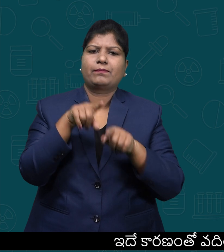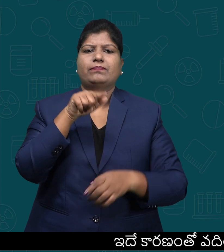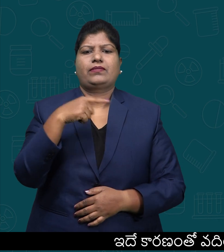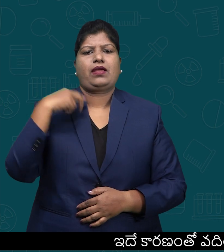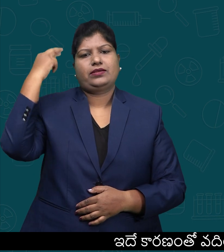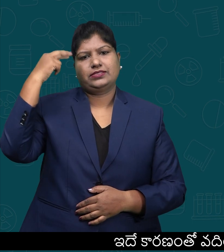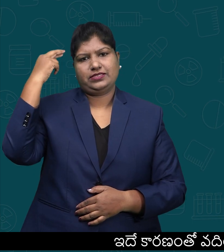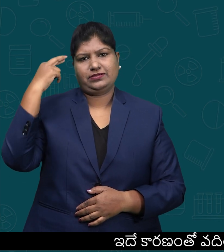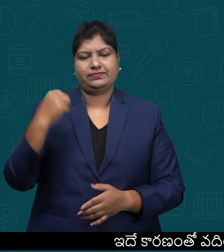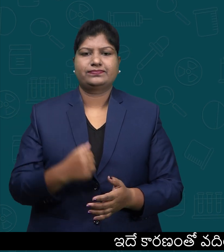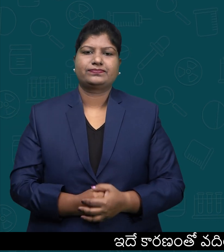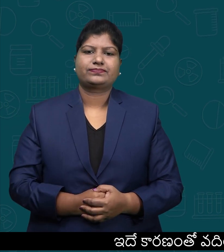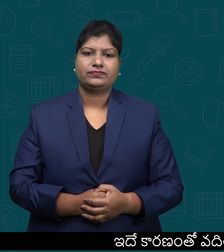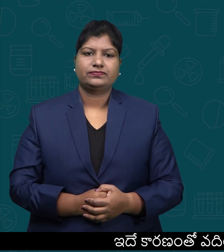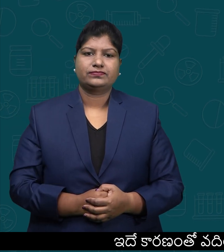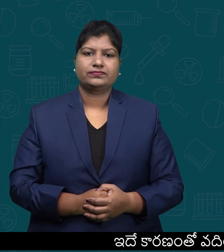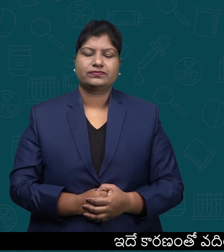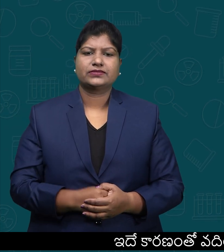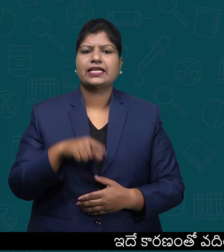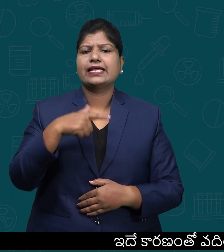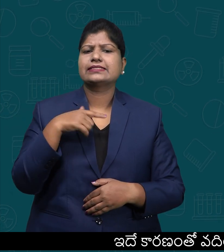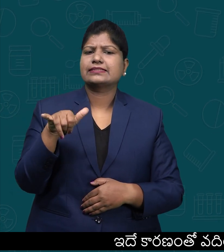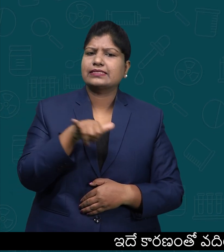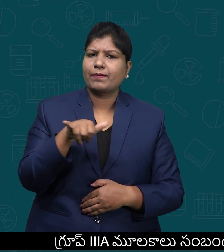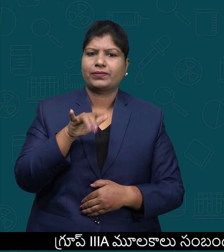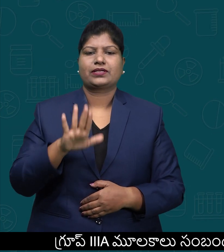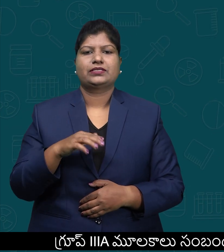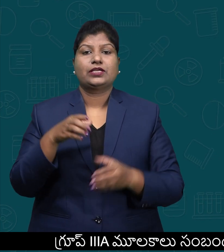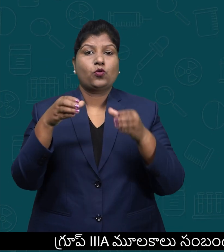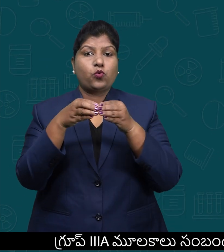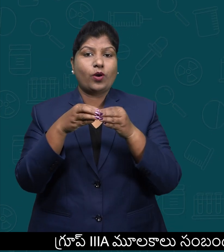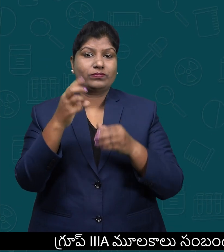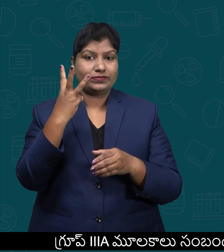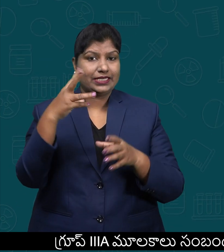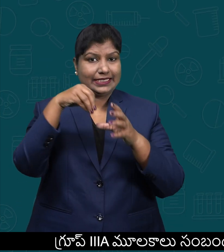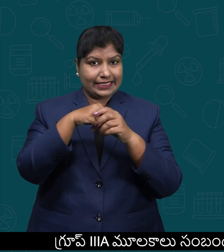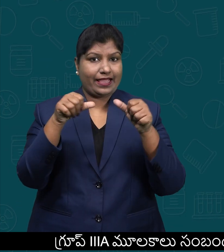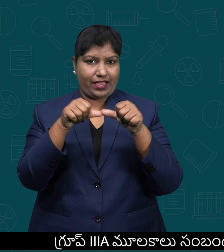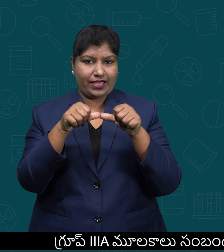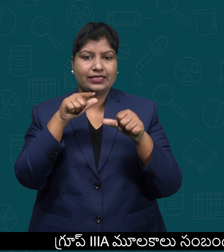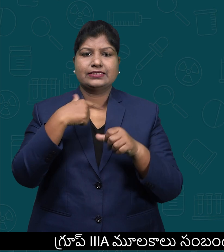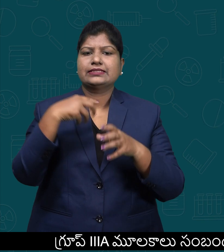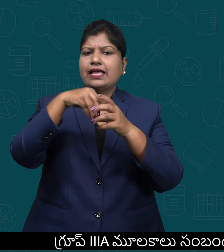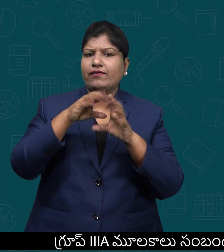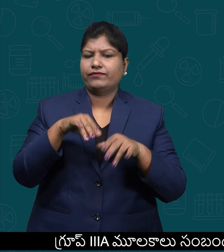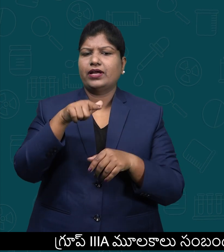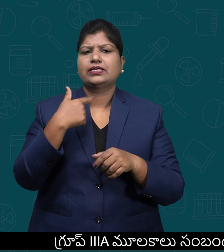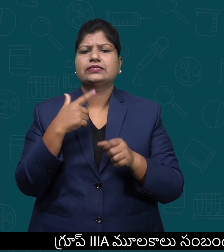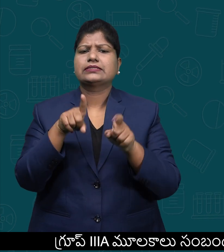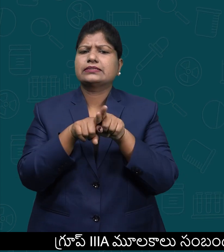కారణంతో వదిలివేస్తాయి. మరియు అదేవిధంగా గ్రూప్ 3A మూలకాలు సంబంధిత ట్రై